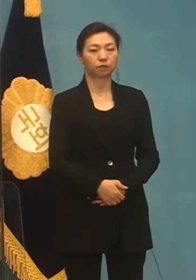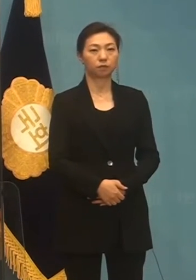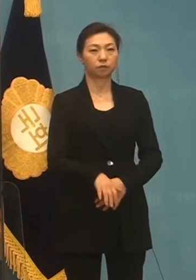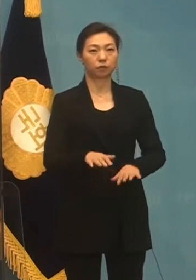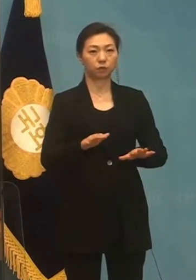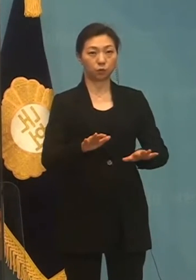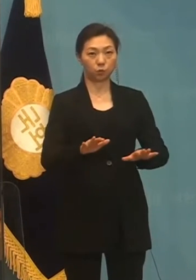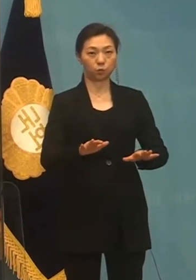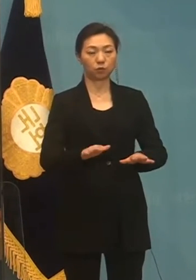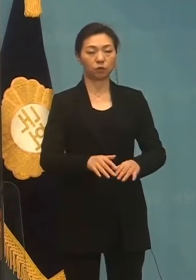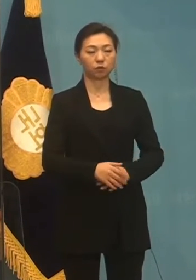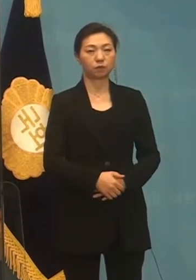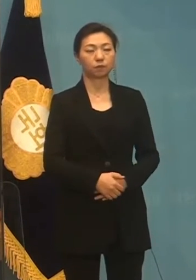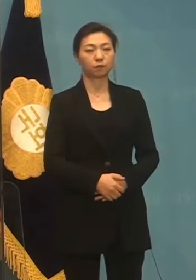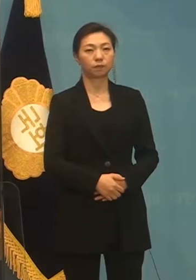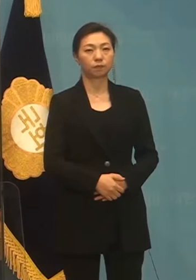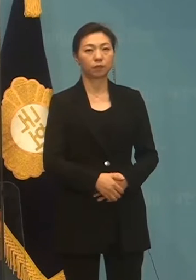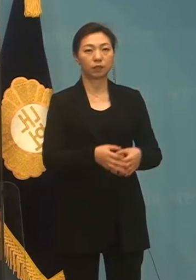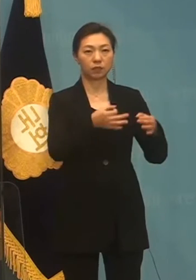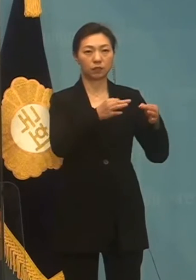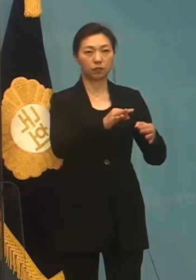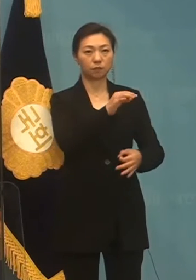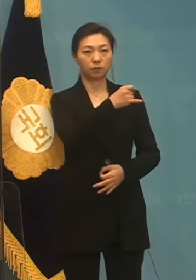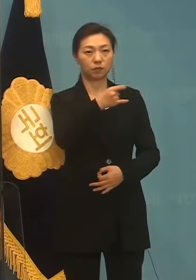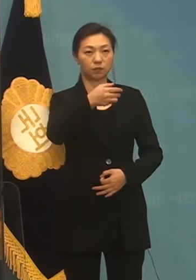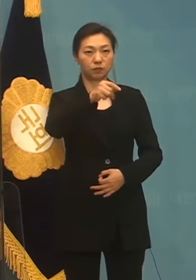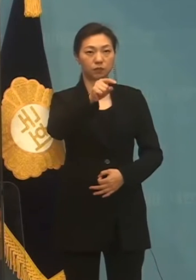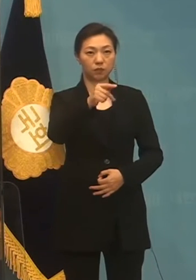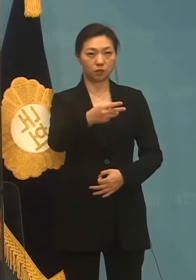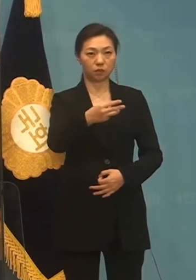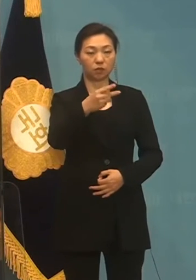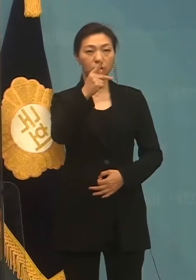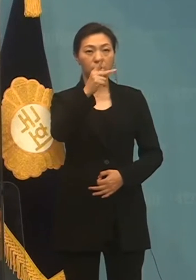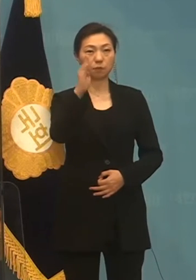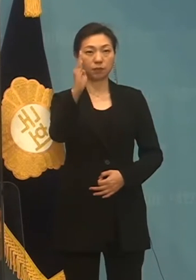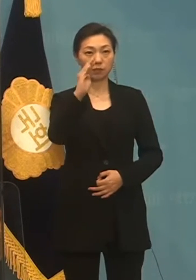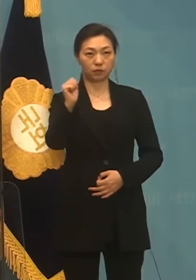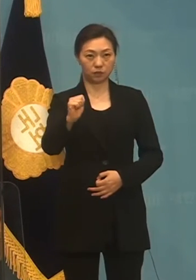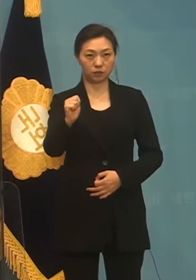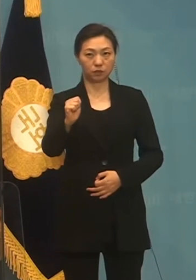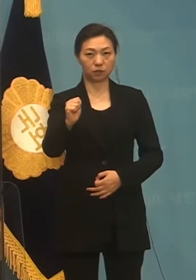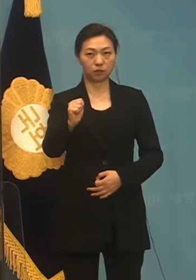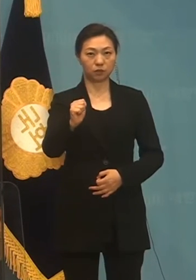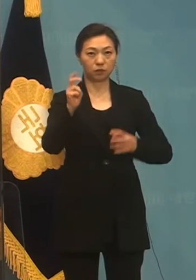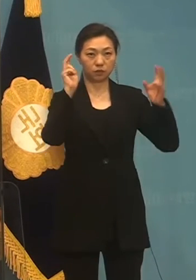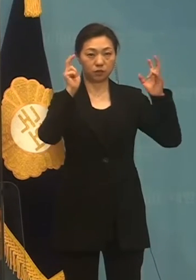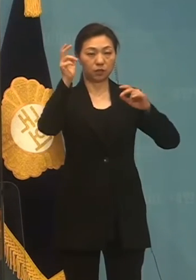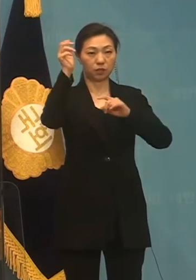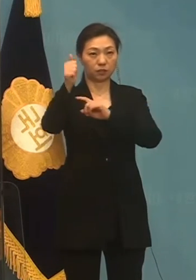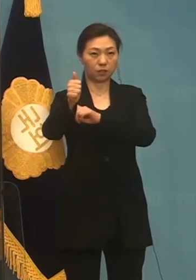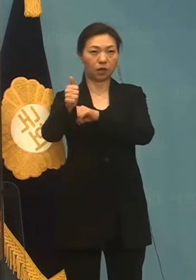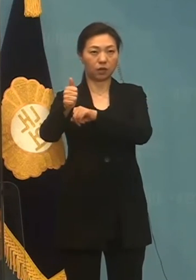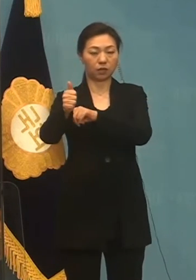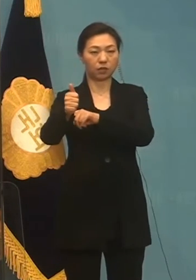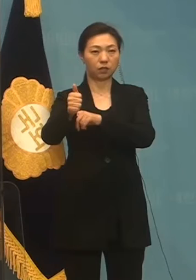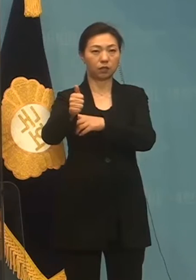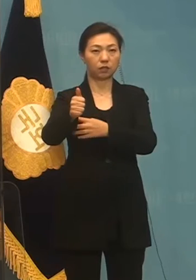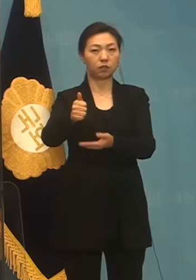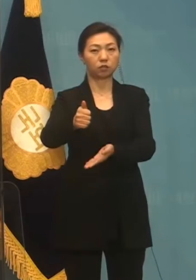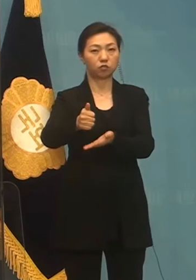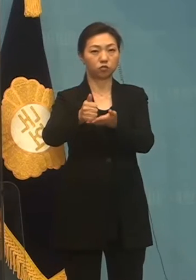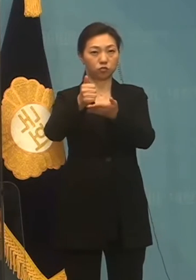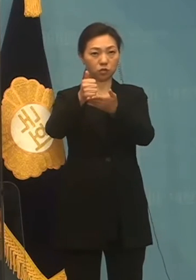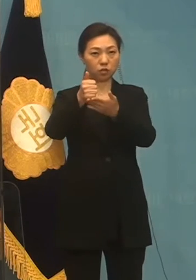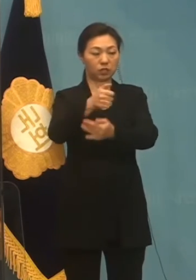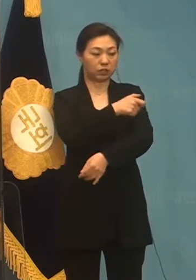저는 오늘 그 김희철 KBS 사장 지금 그 이사회 추천위가 있습니다.